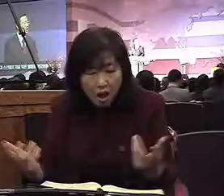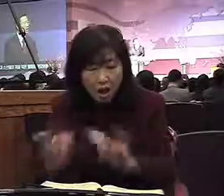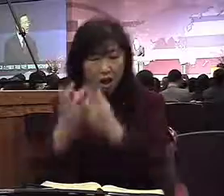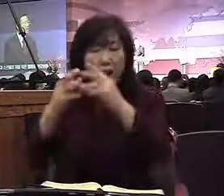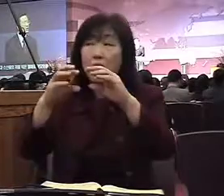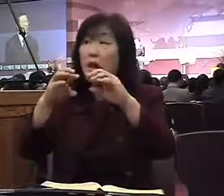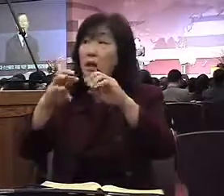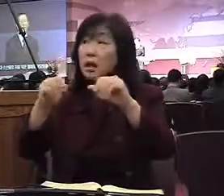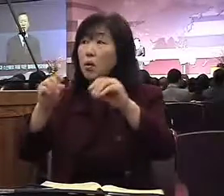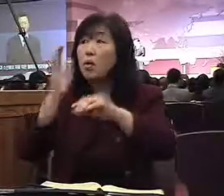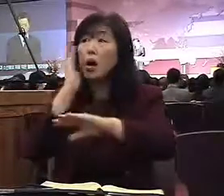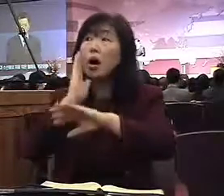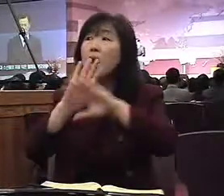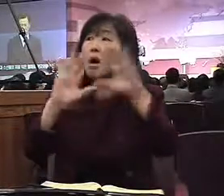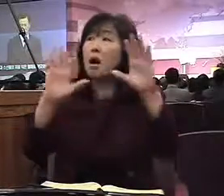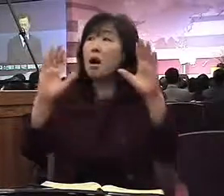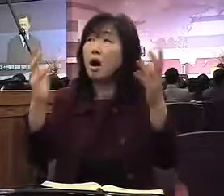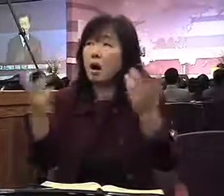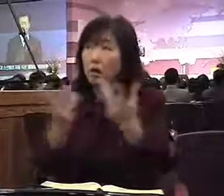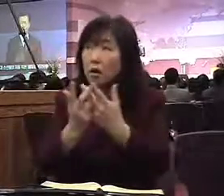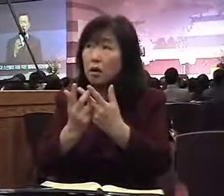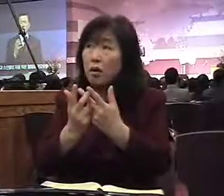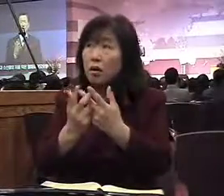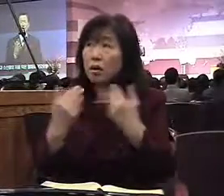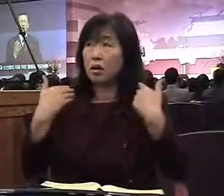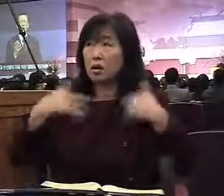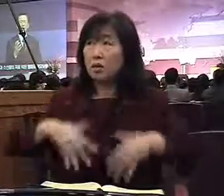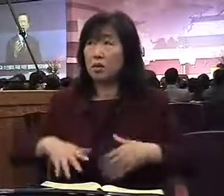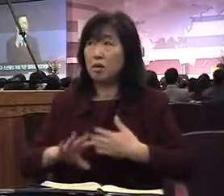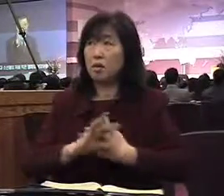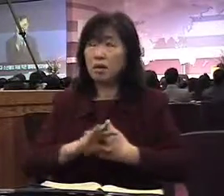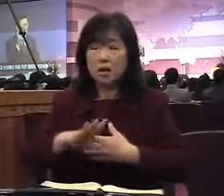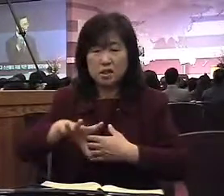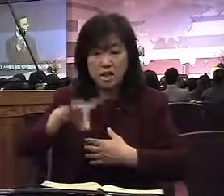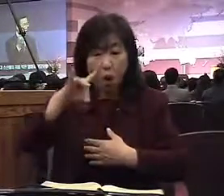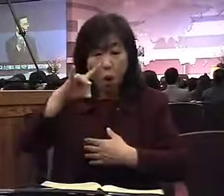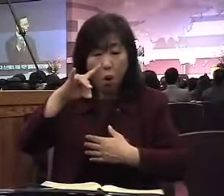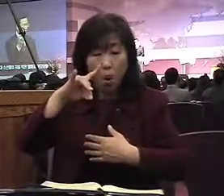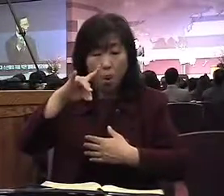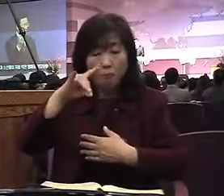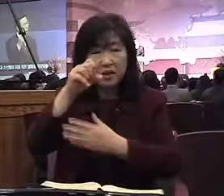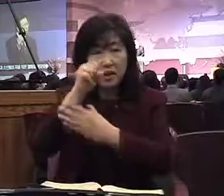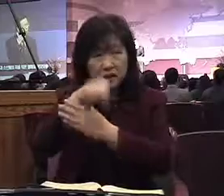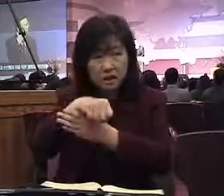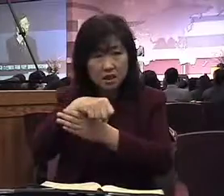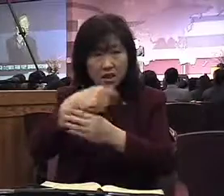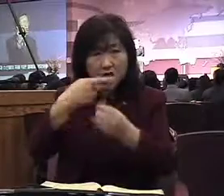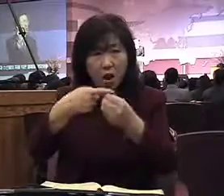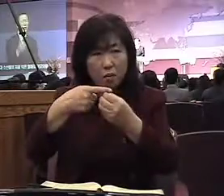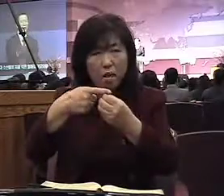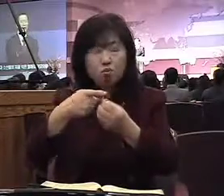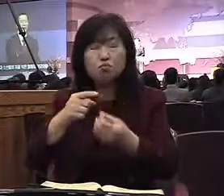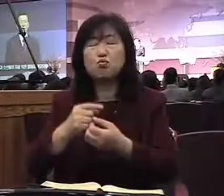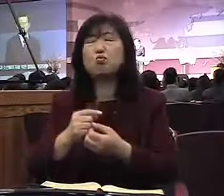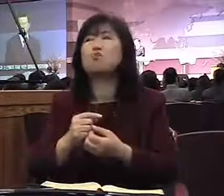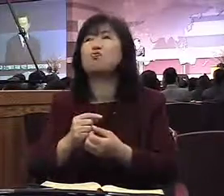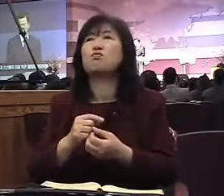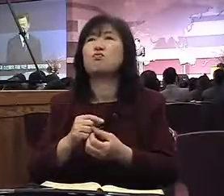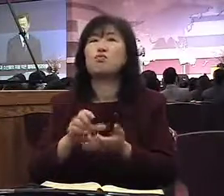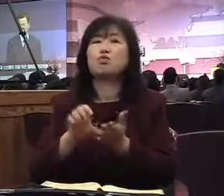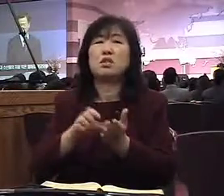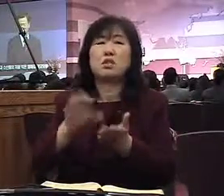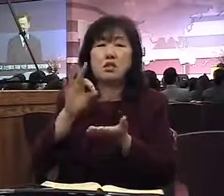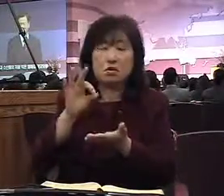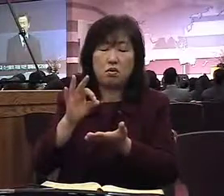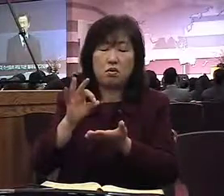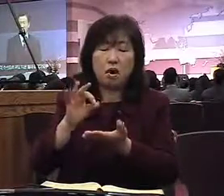채우신 주님의 이와 같은 은총을 우리가 입으려면 처음 익은 열매로 하나님을 공경하라. 물질로 하나님을 공경하는 바로 이